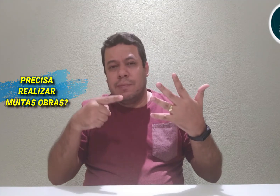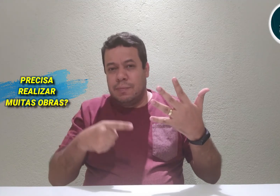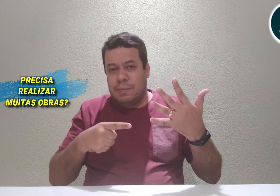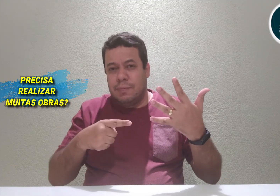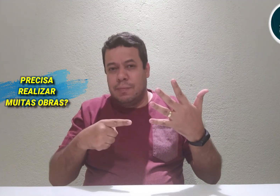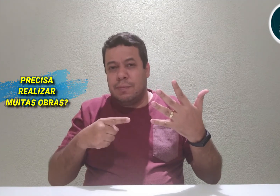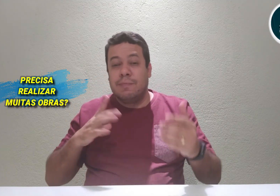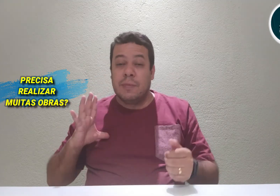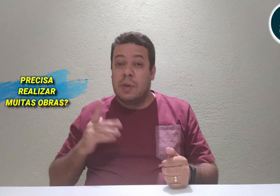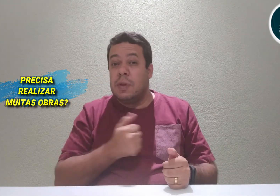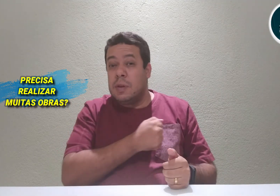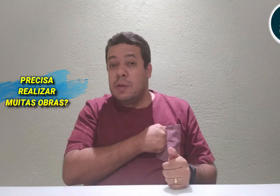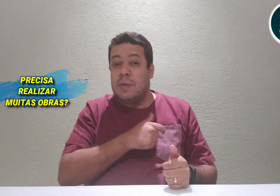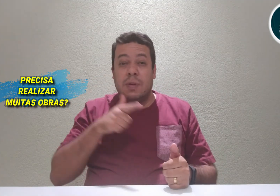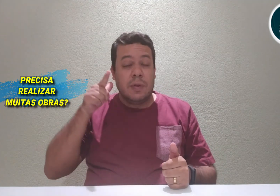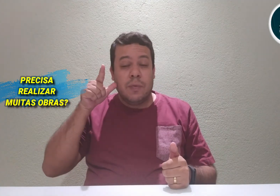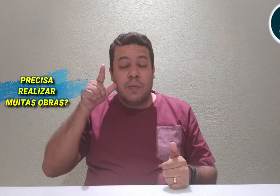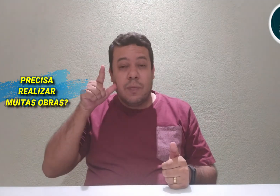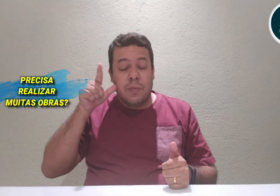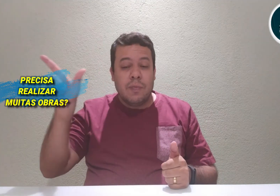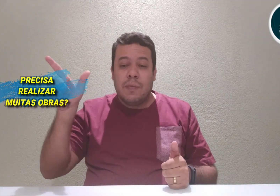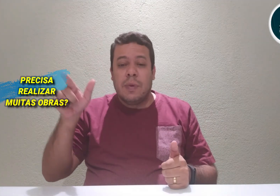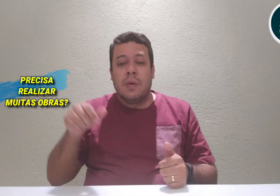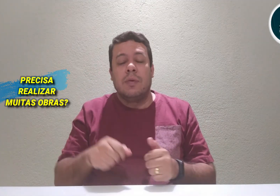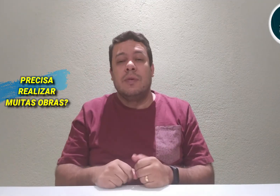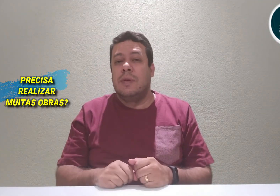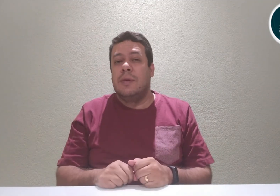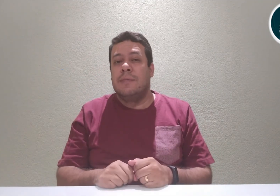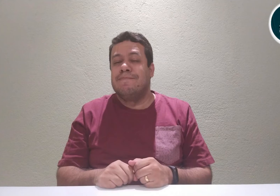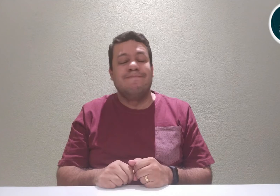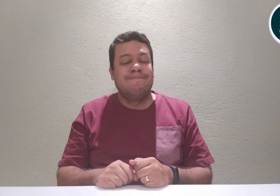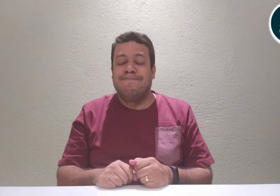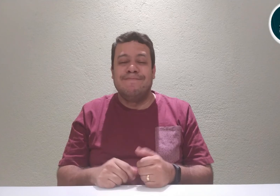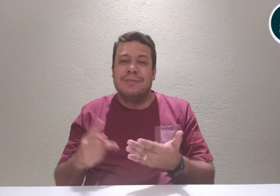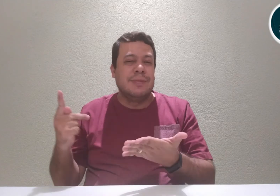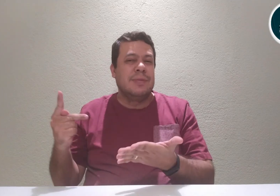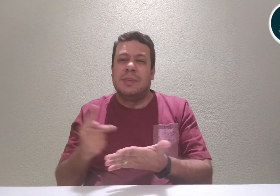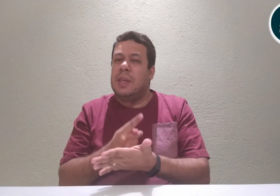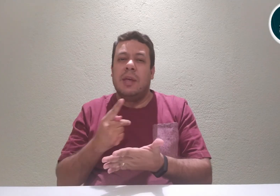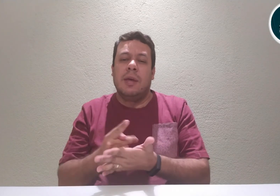Que na verdade não precisa realizar muitas obras para ter a salvação.